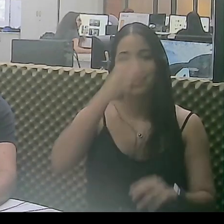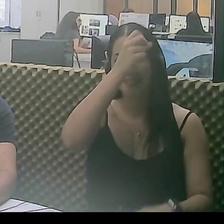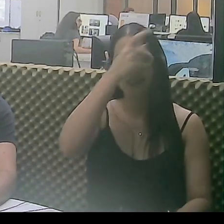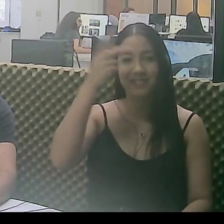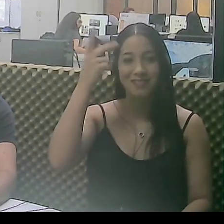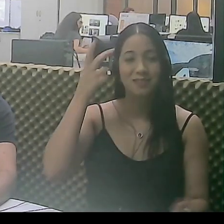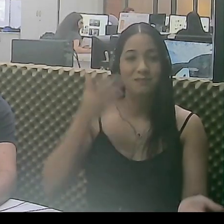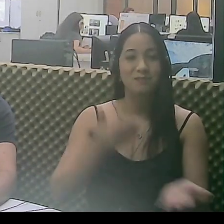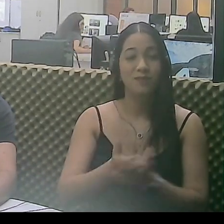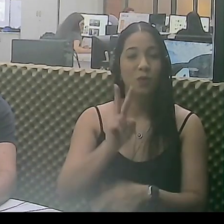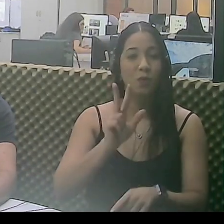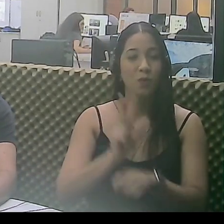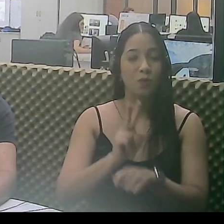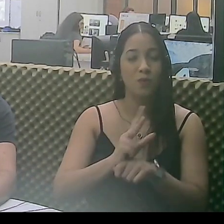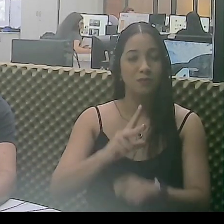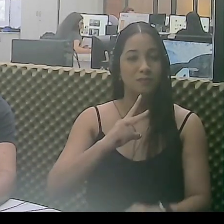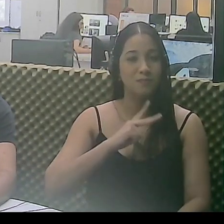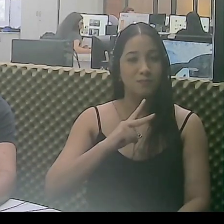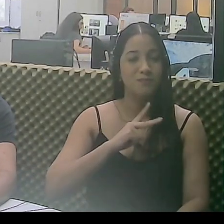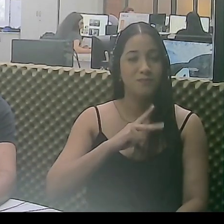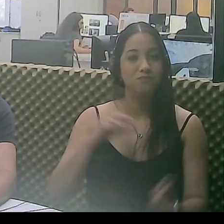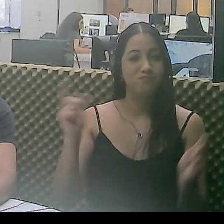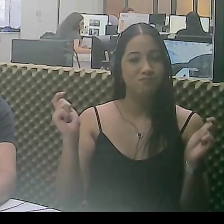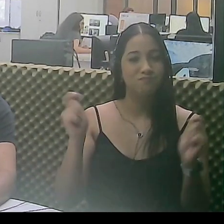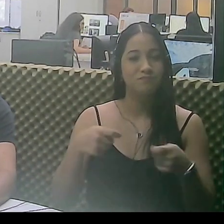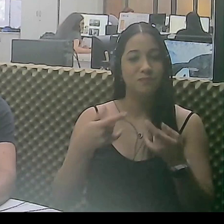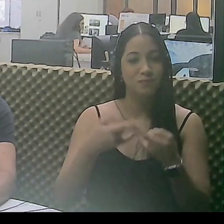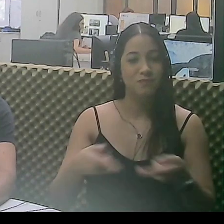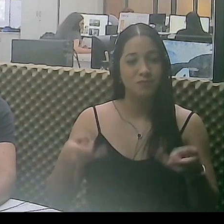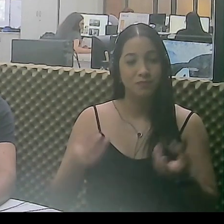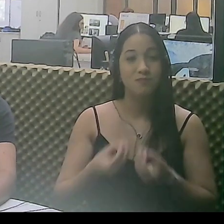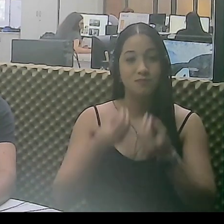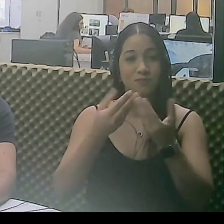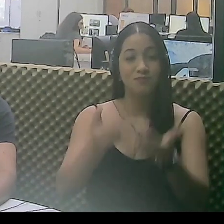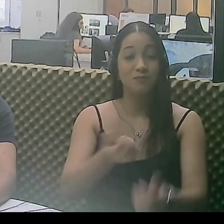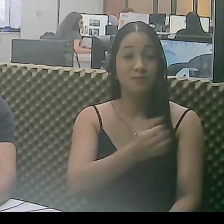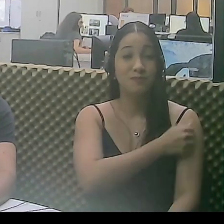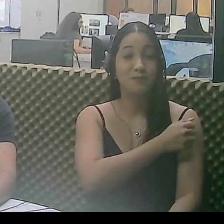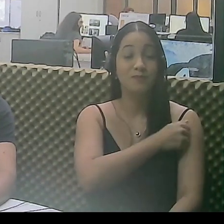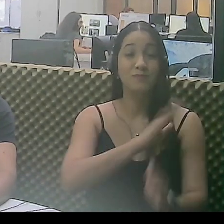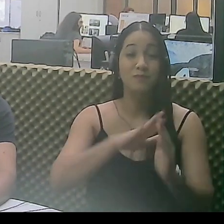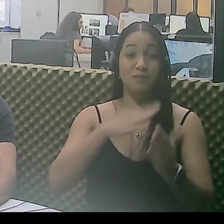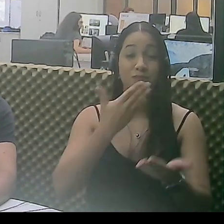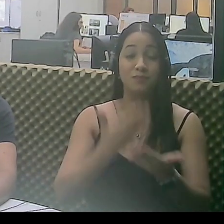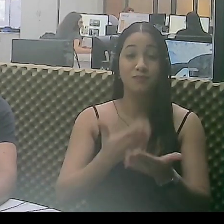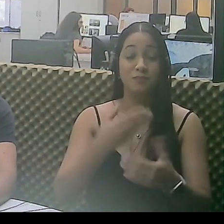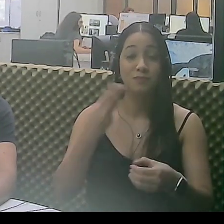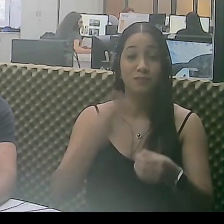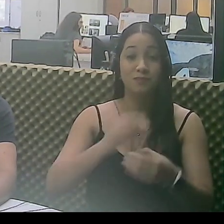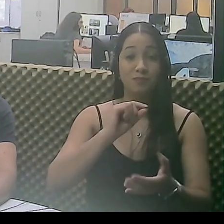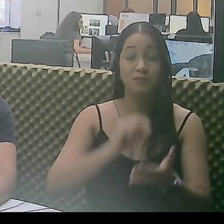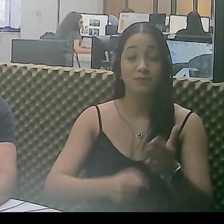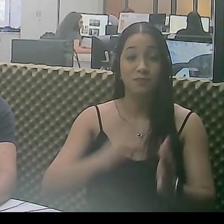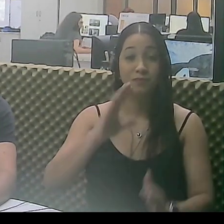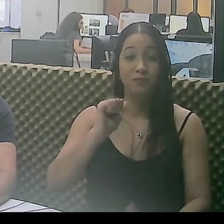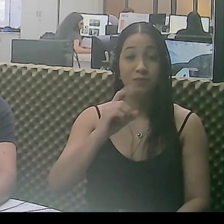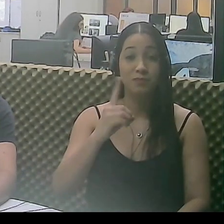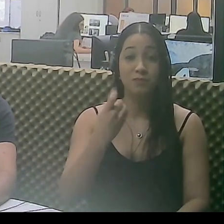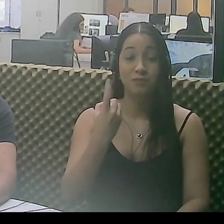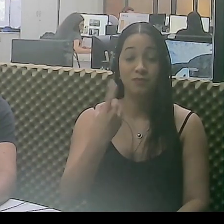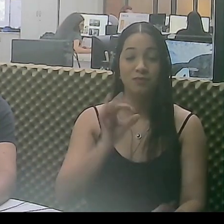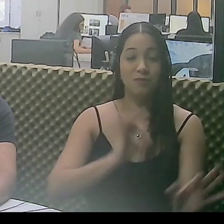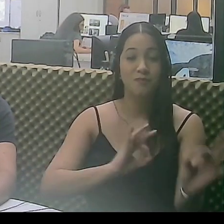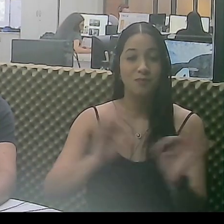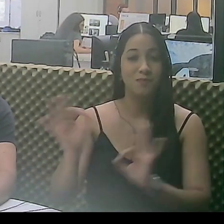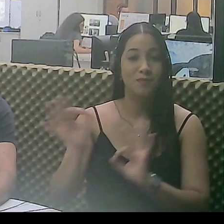lançou o programa cuidado ritmo ele garante acesso absorventes para alunos da Rede Municipal inscritas no CAD único esse